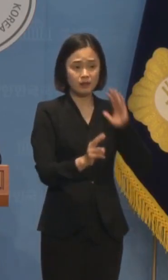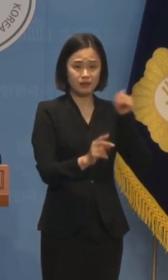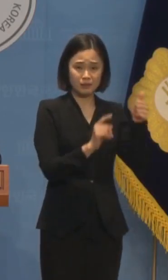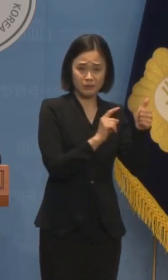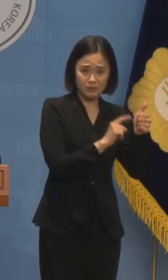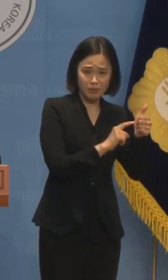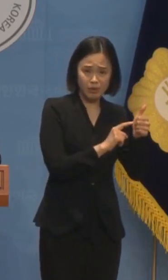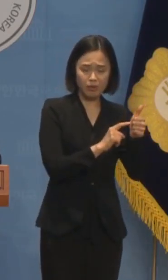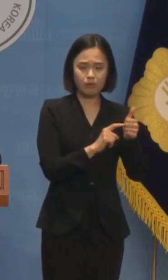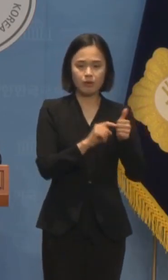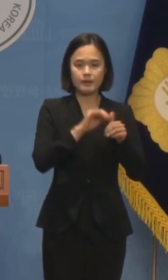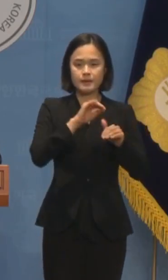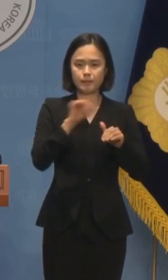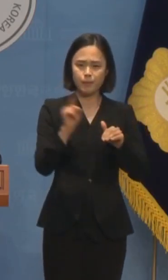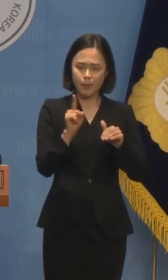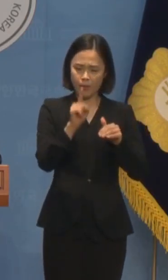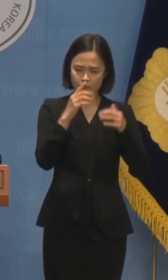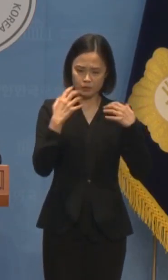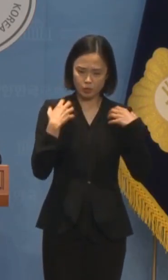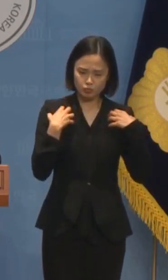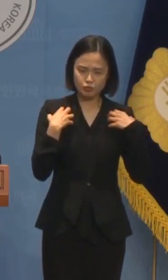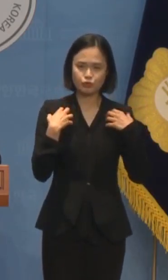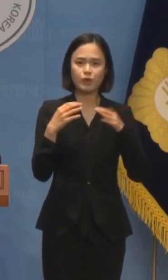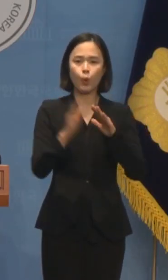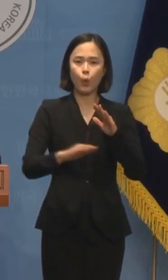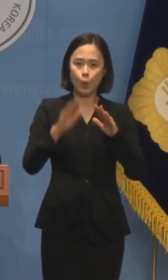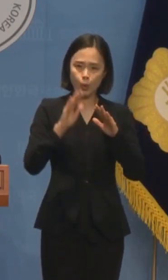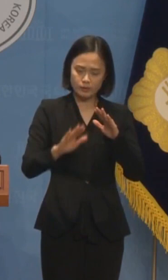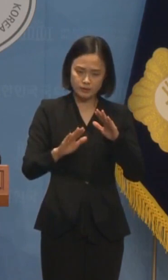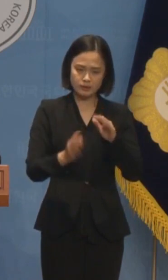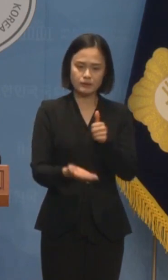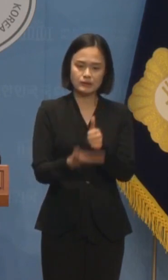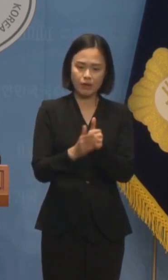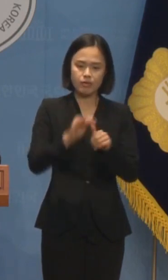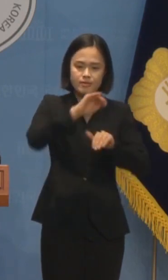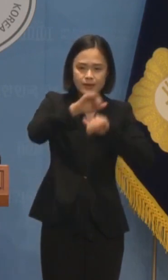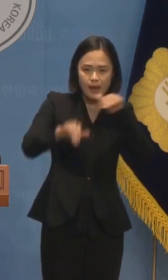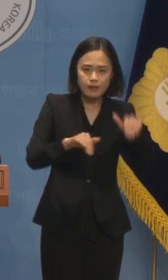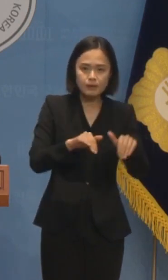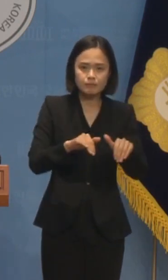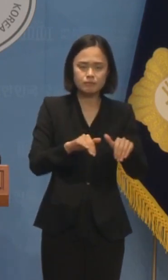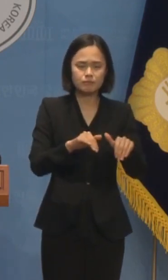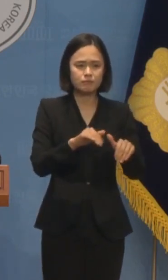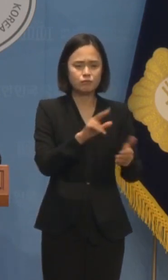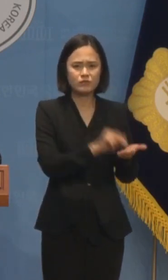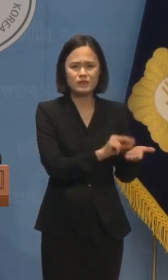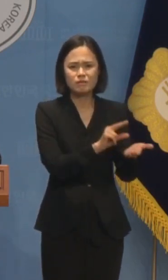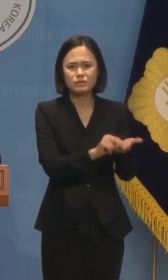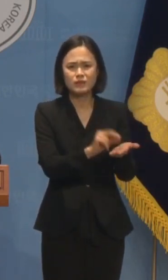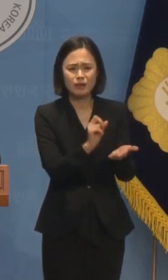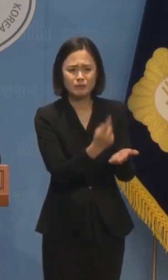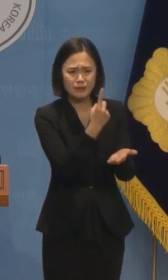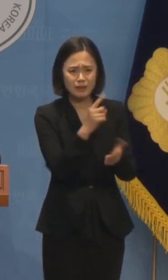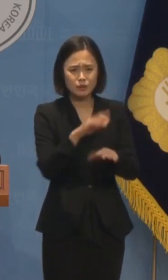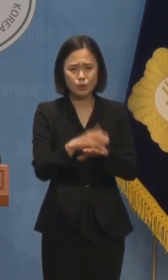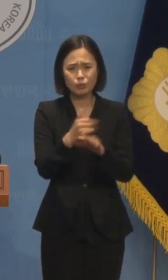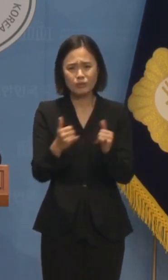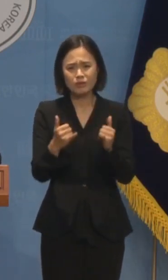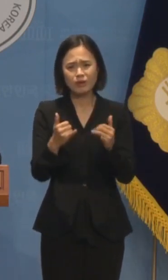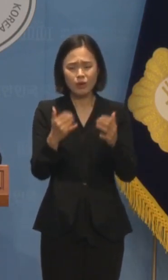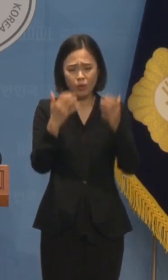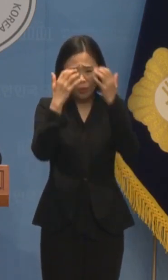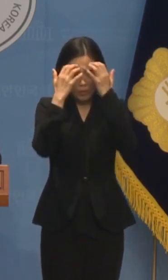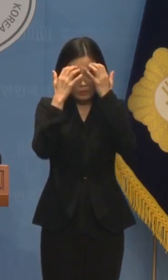노름에 빠져있는 사이 외면당한 농업 농촌은 도탄에 빠졌습니다. 저는